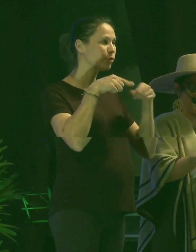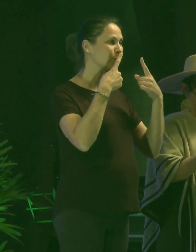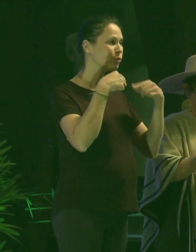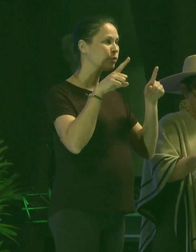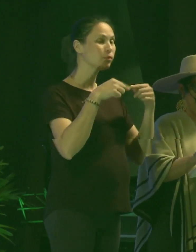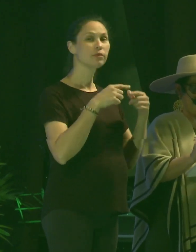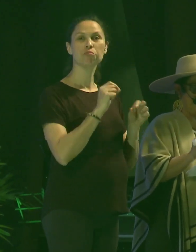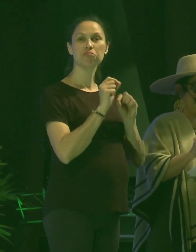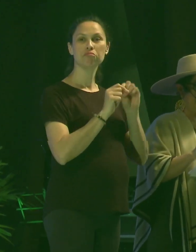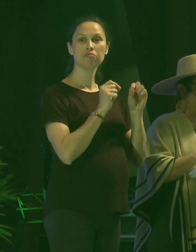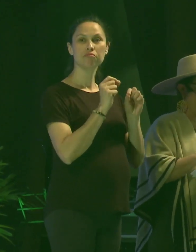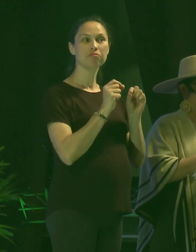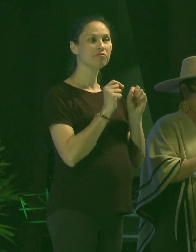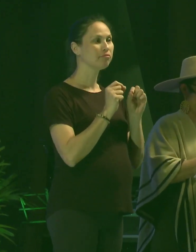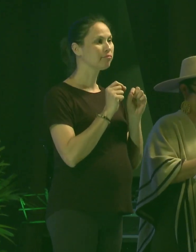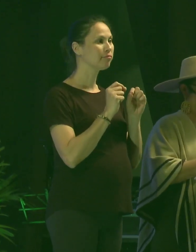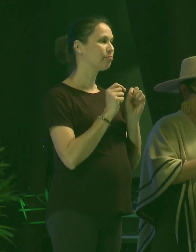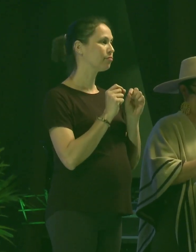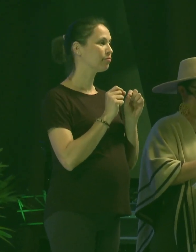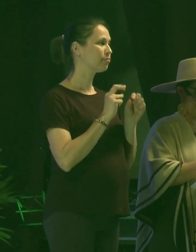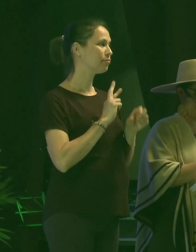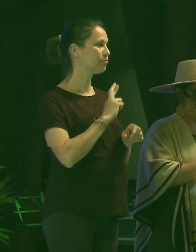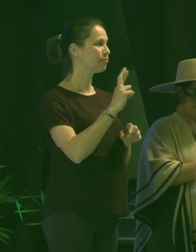Representante da obra, por gentileza.